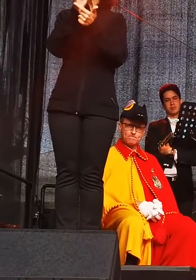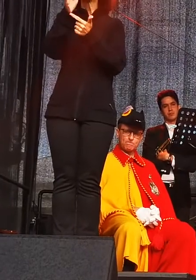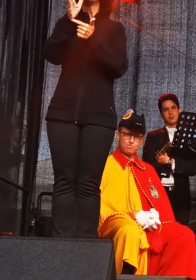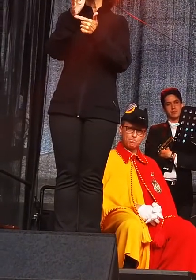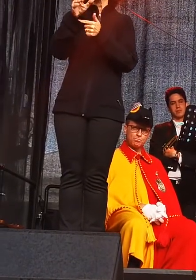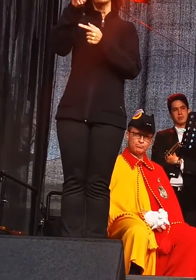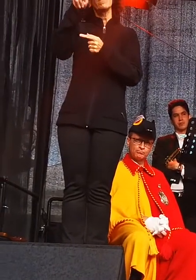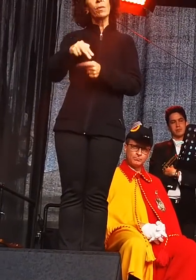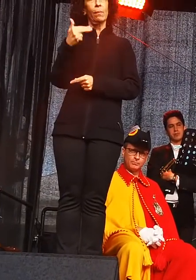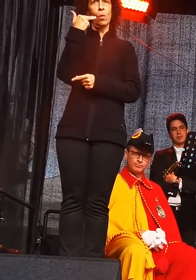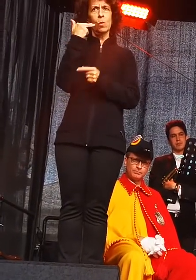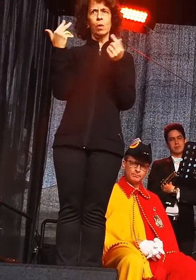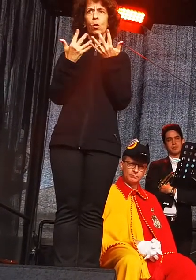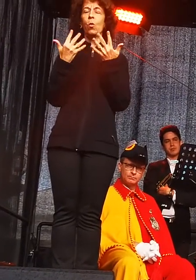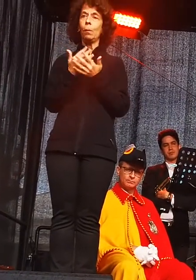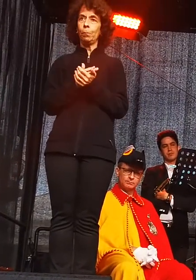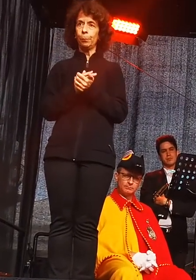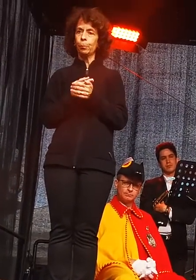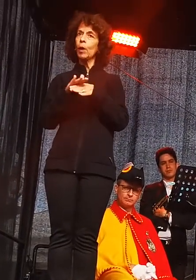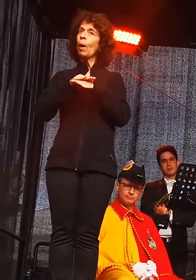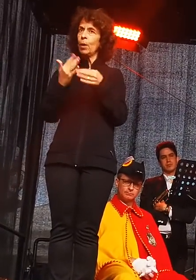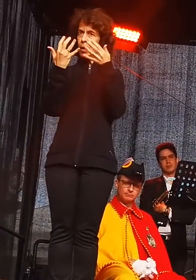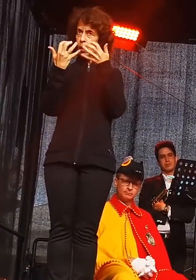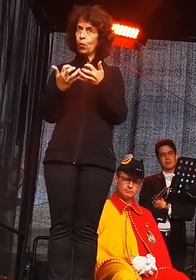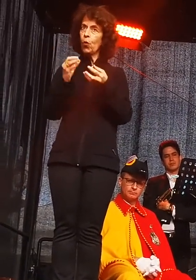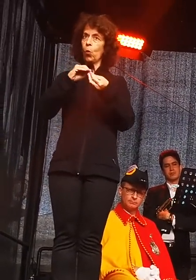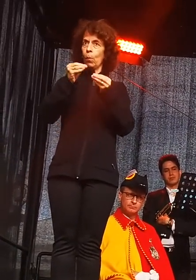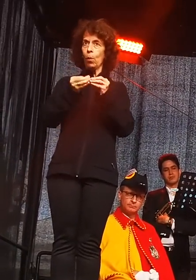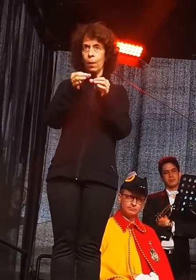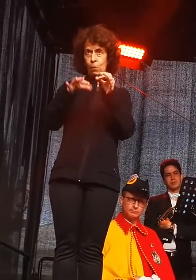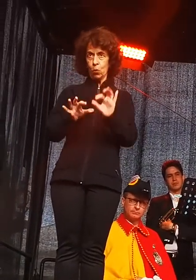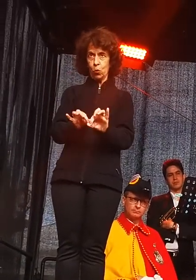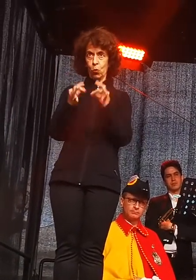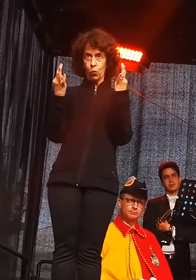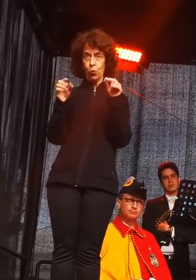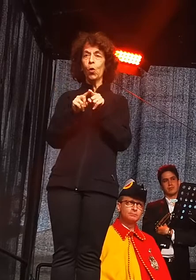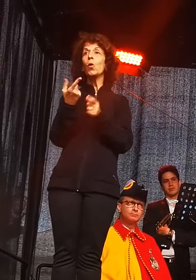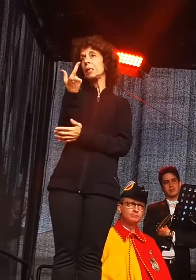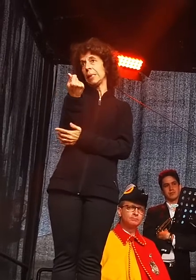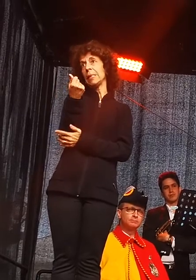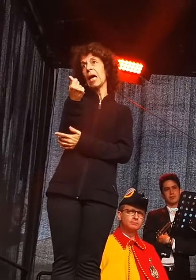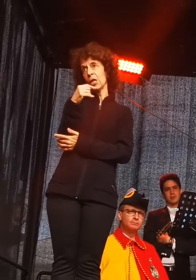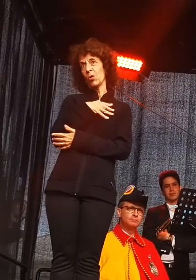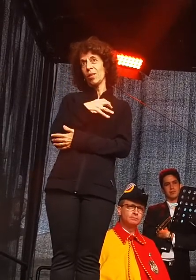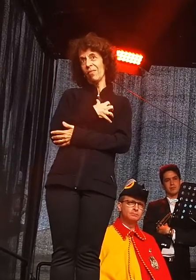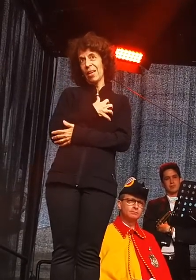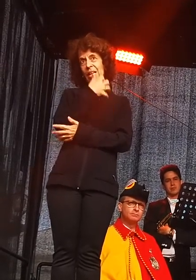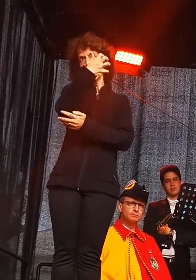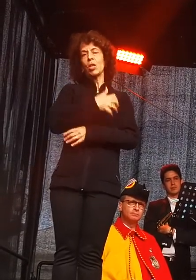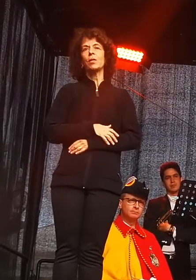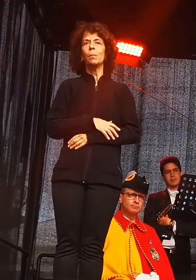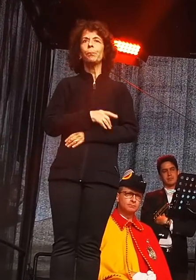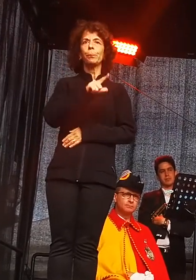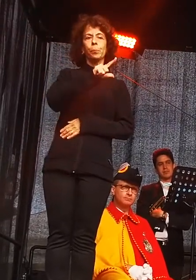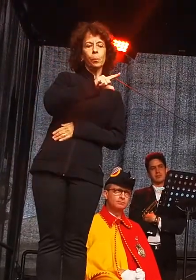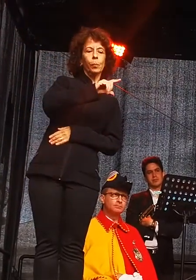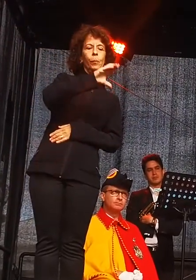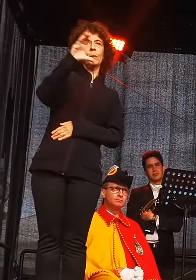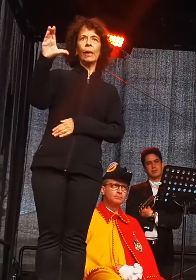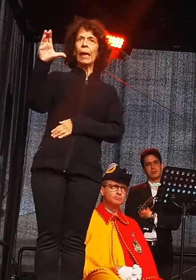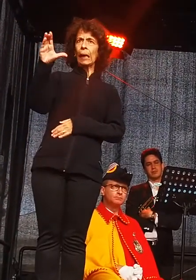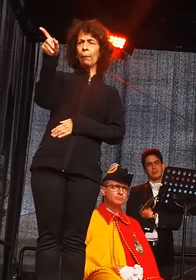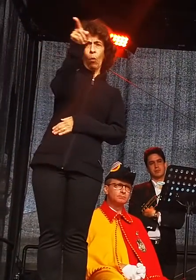été indispensables. Il y a eu une volonté politique de résoudre le problème et il y avait de l'argent. Et tout autour du Léman, tout le